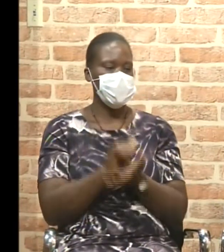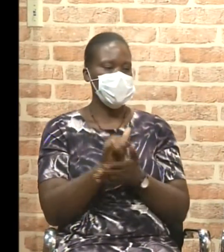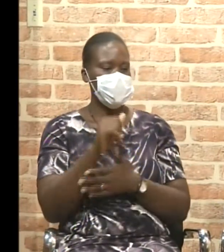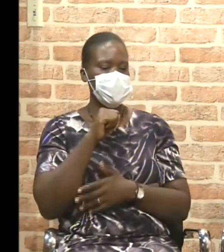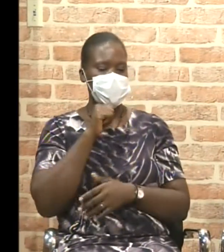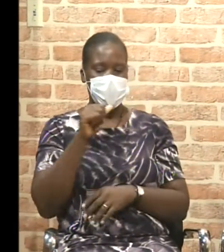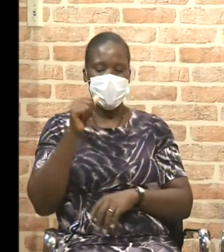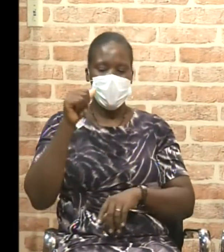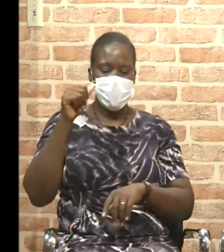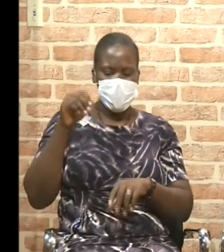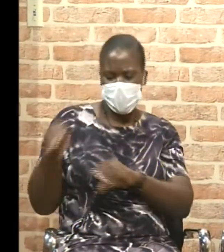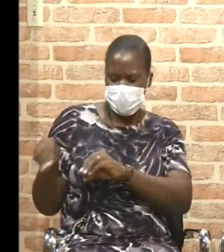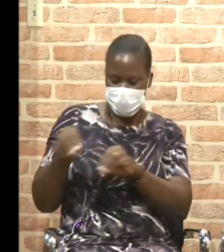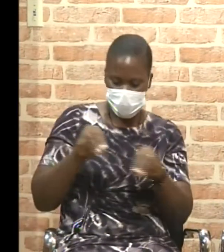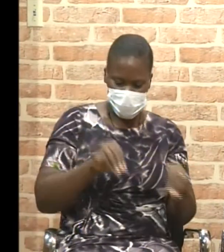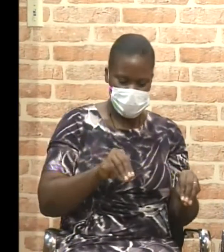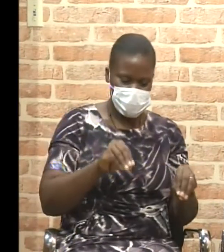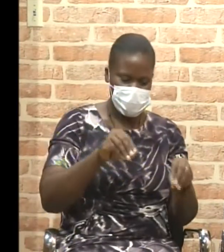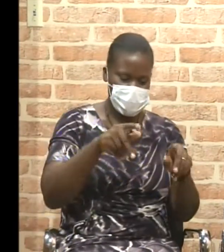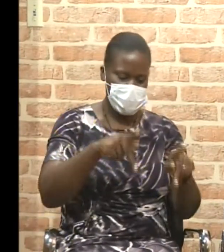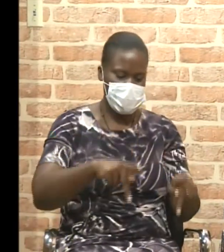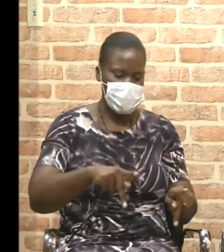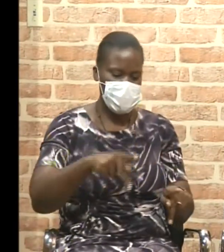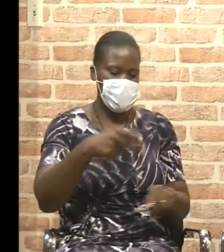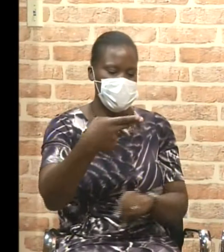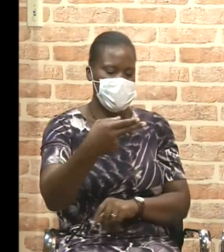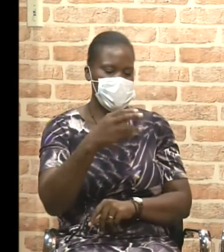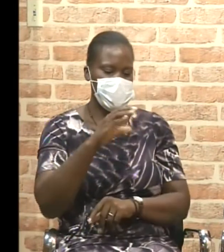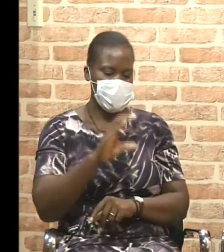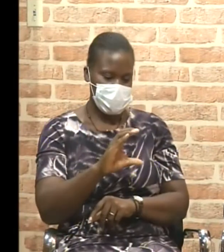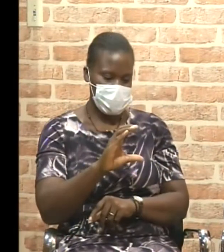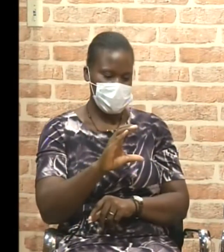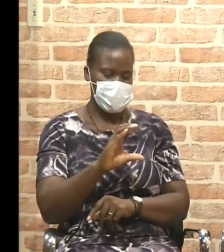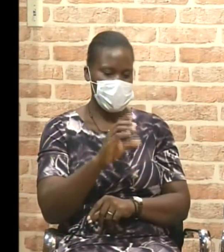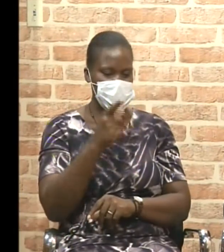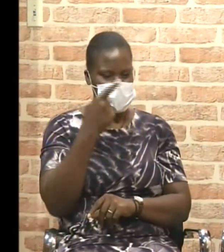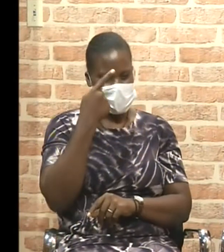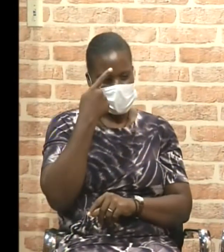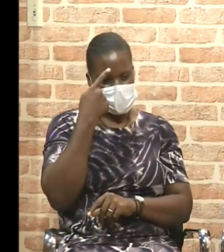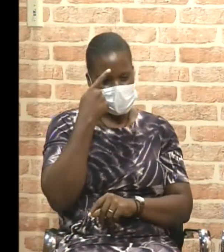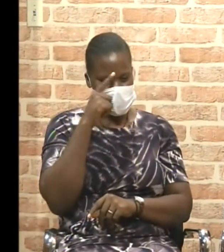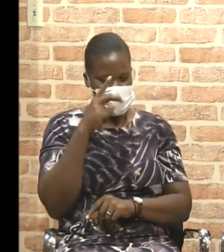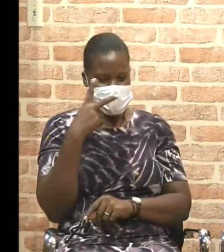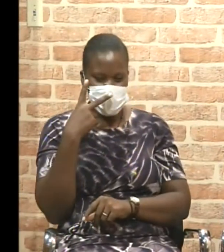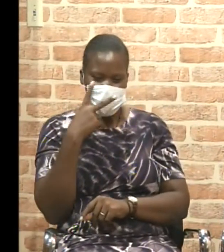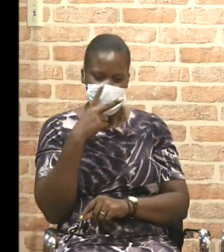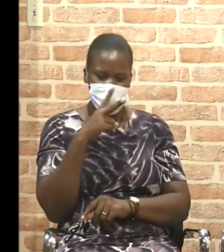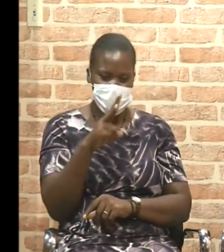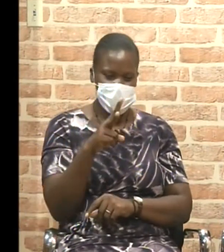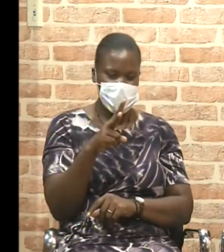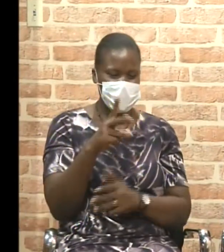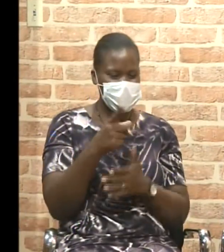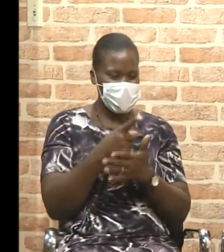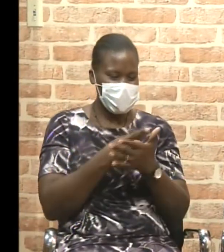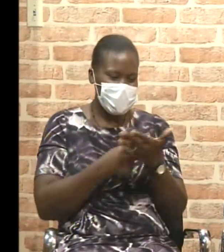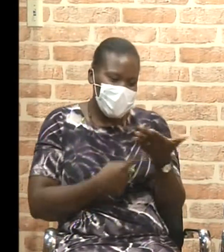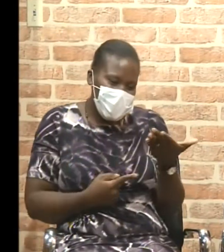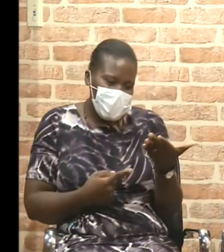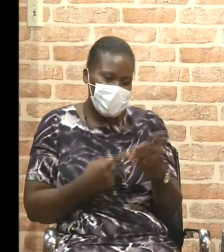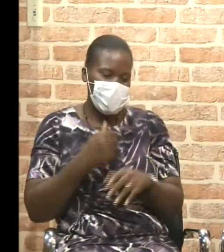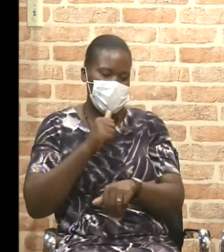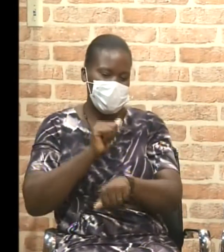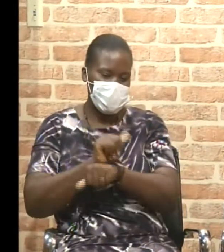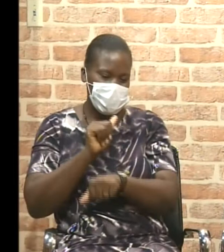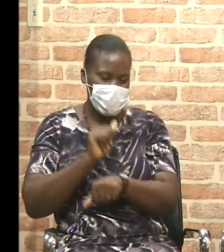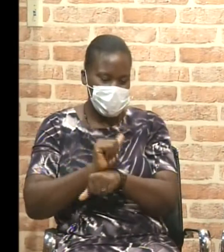tout temps bon accompagnement spécial. Mais c'est garder qui ça qui ca dégager comme travail pour que mon